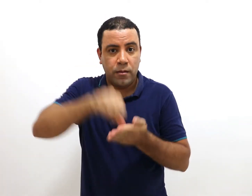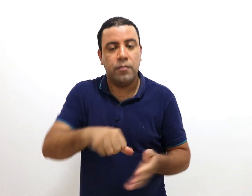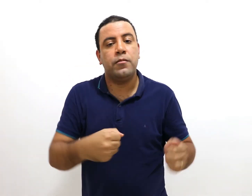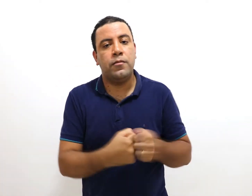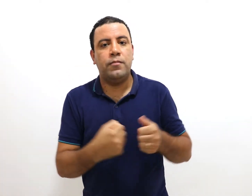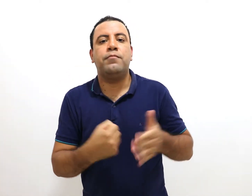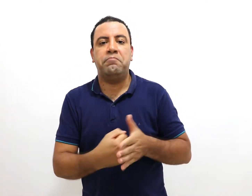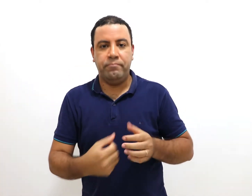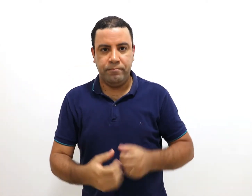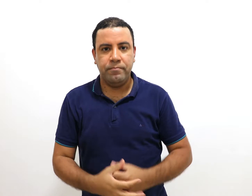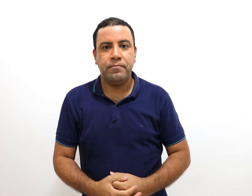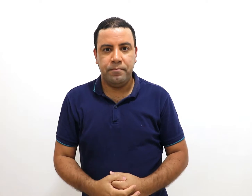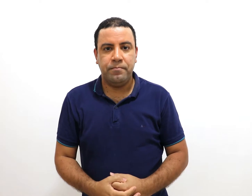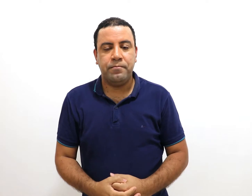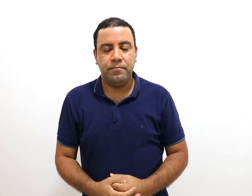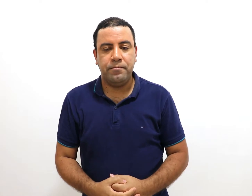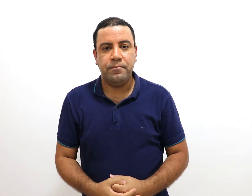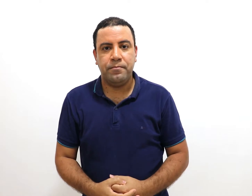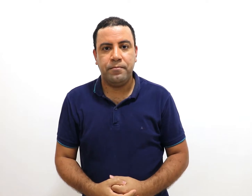Baiano, Campus Senhor do Bonfim.